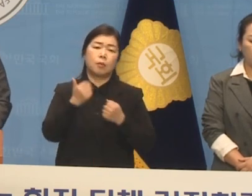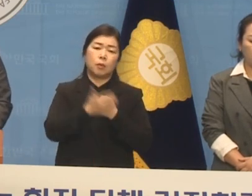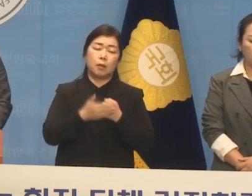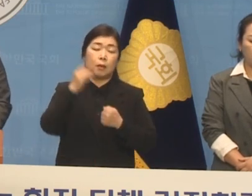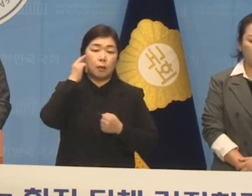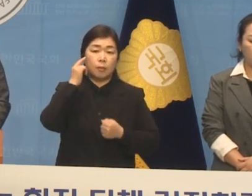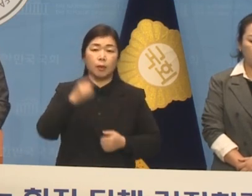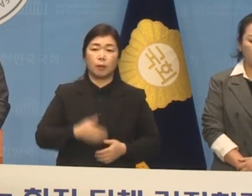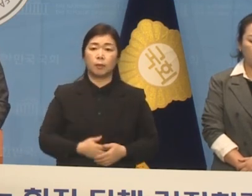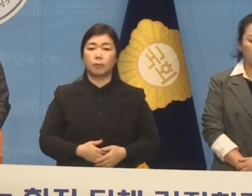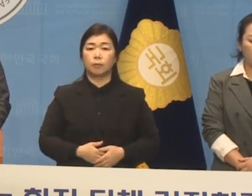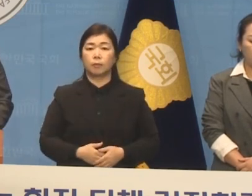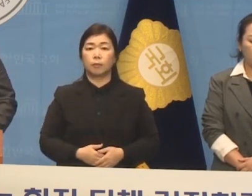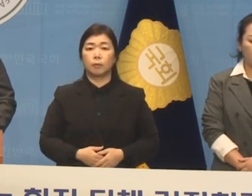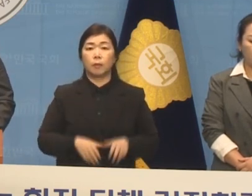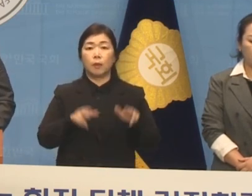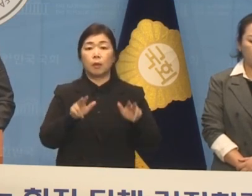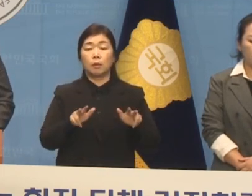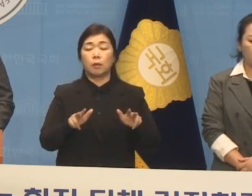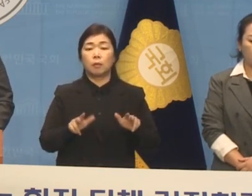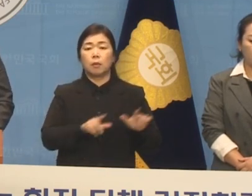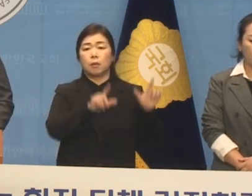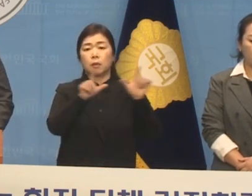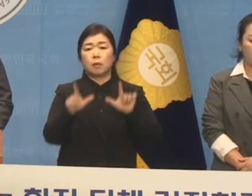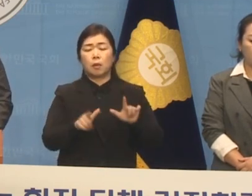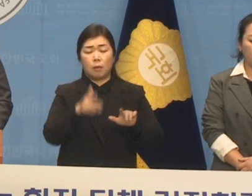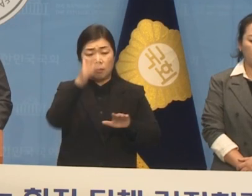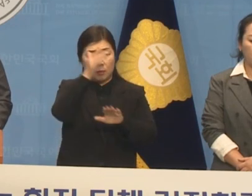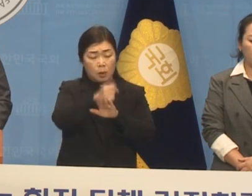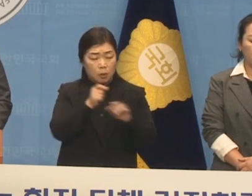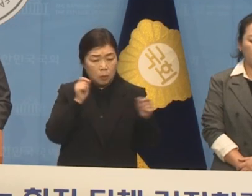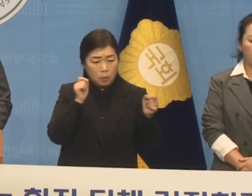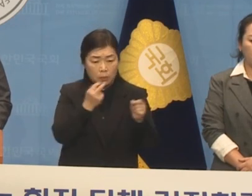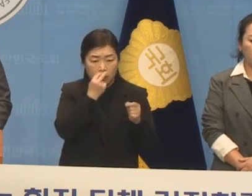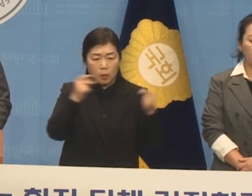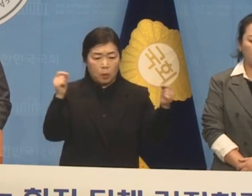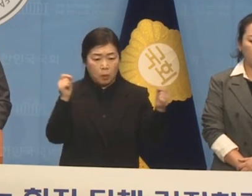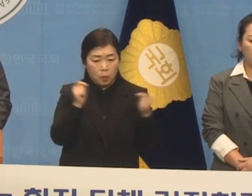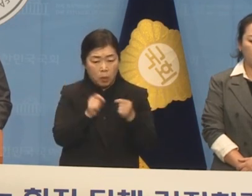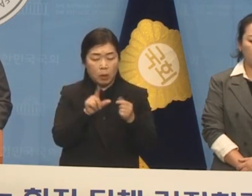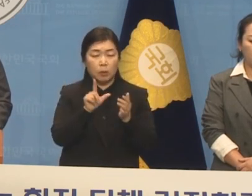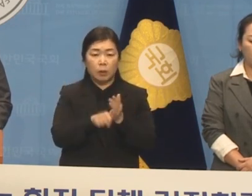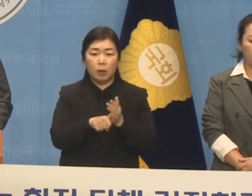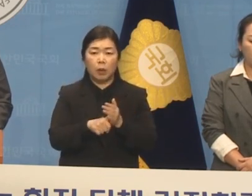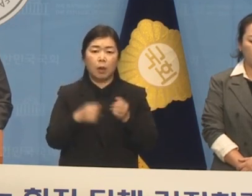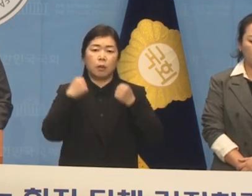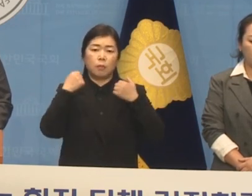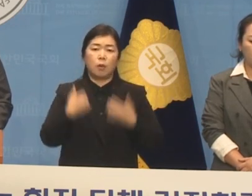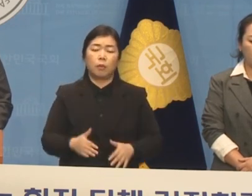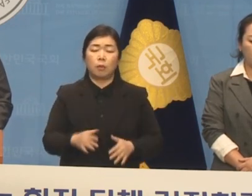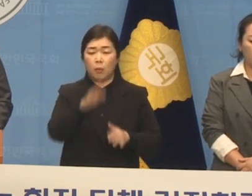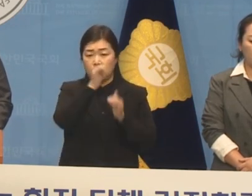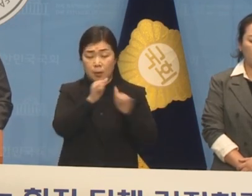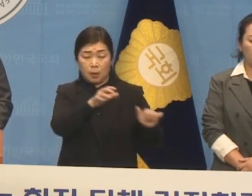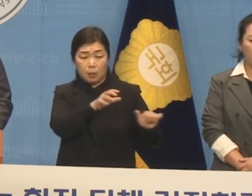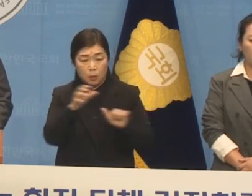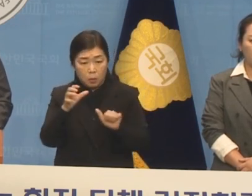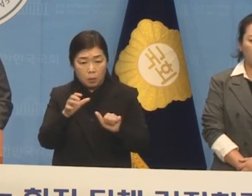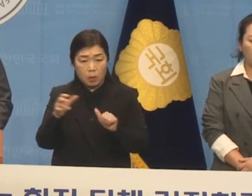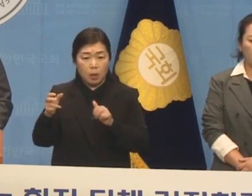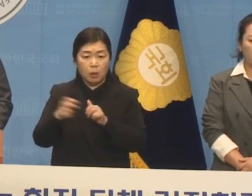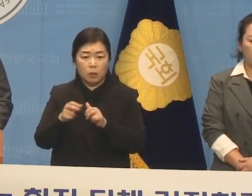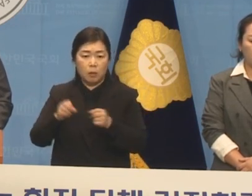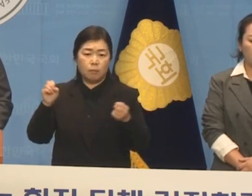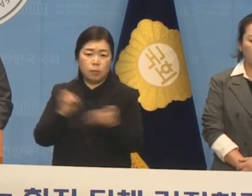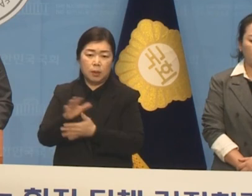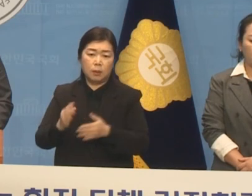은혜였습니다. 이제 삶의 막바지에서 힘없는 환자들을 볼모로 진행하고 있는 의료